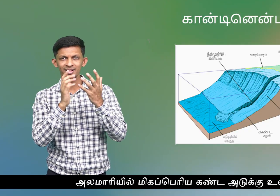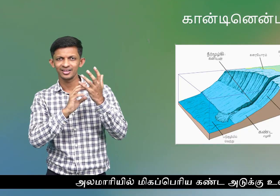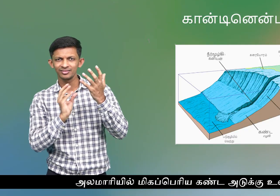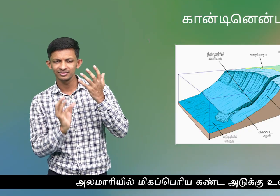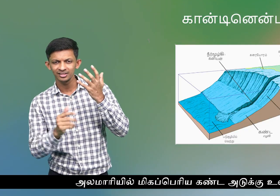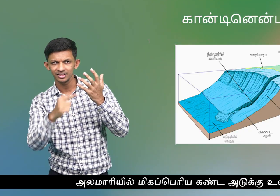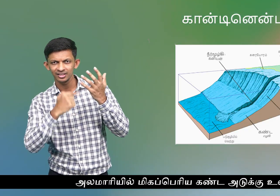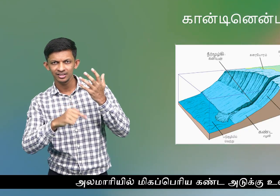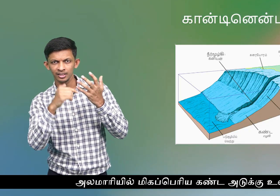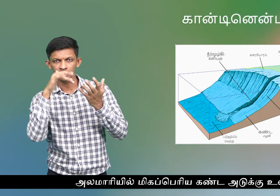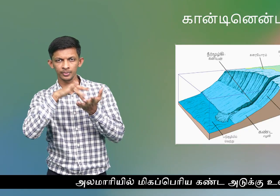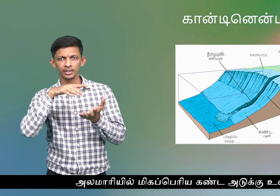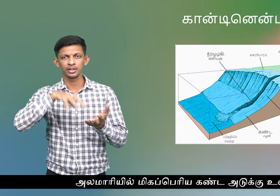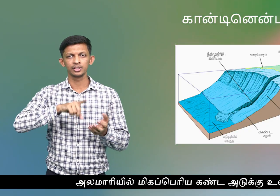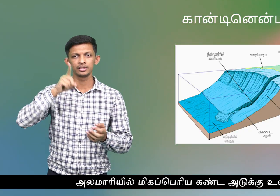அடுக்கு உள்ளது.